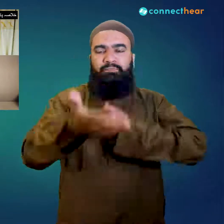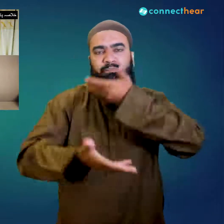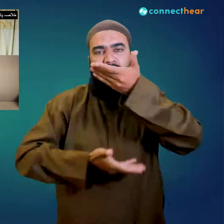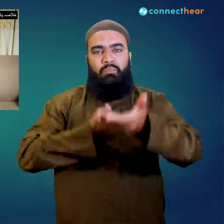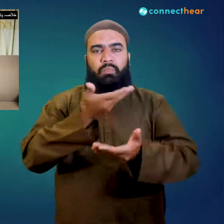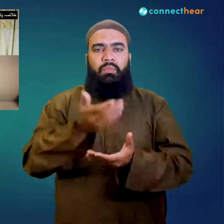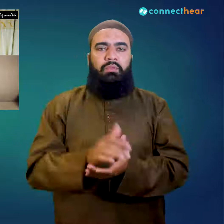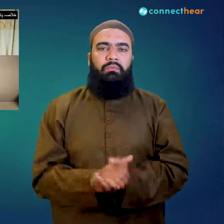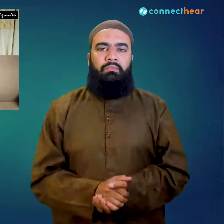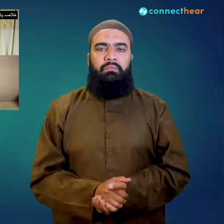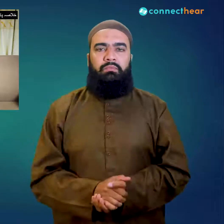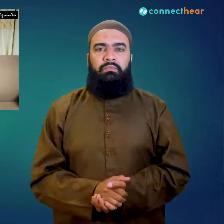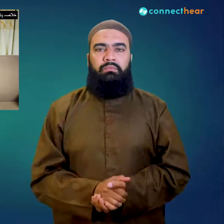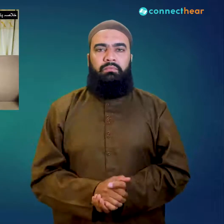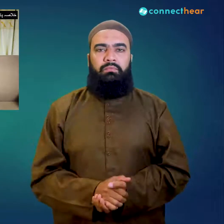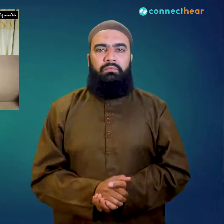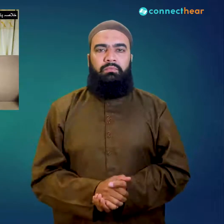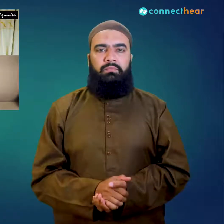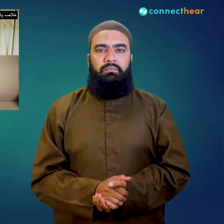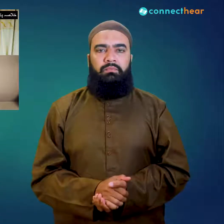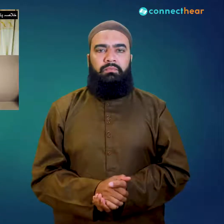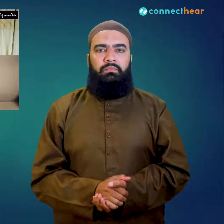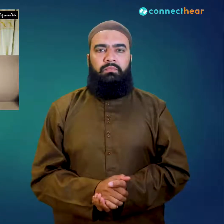اللہ نور السماوات والارض،